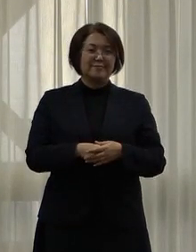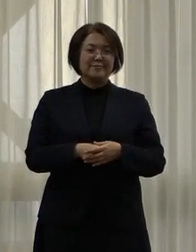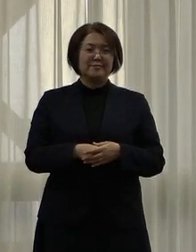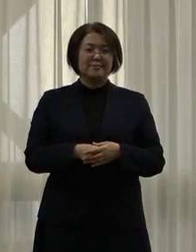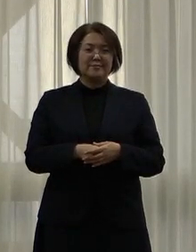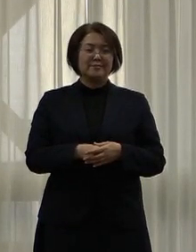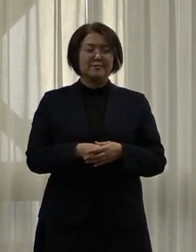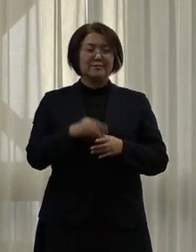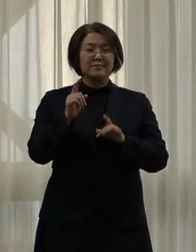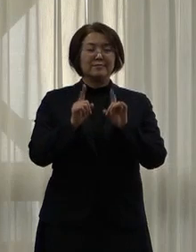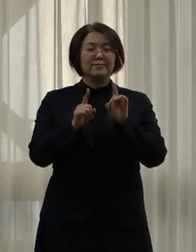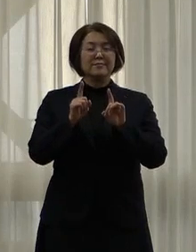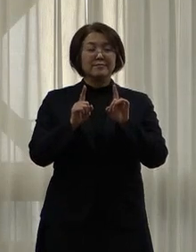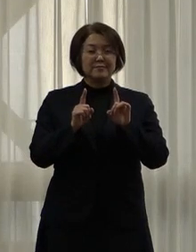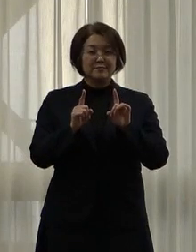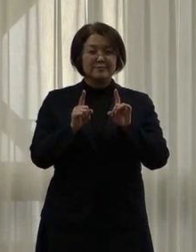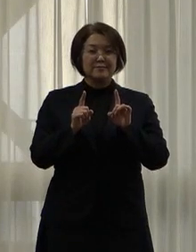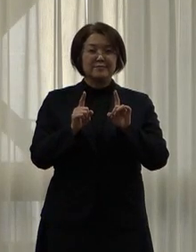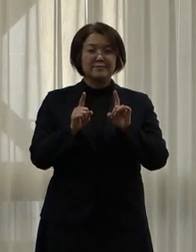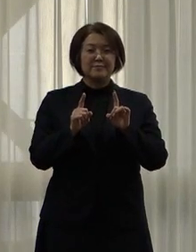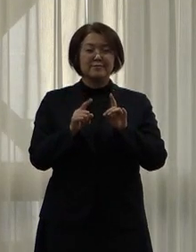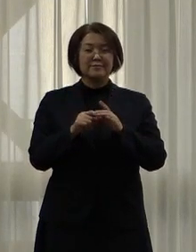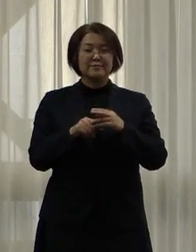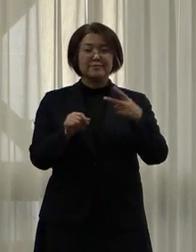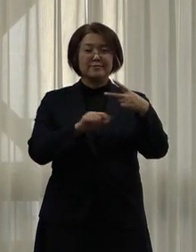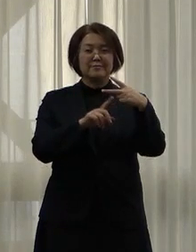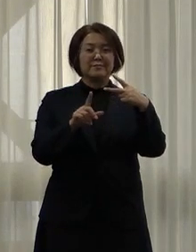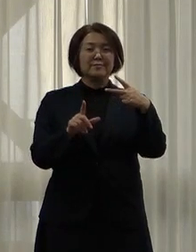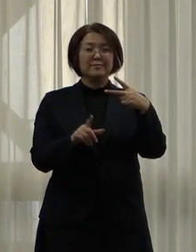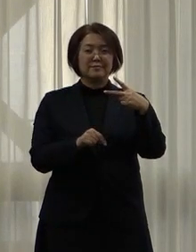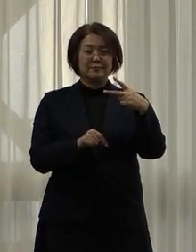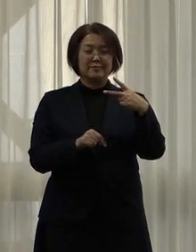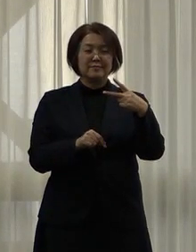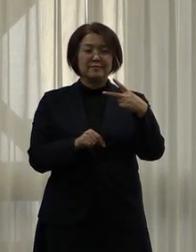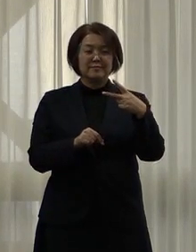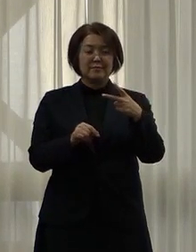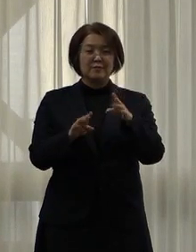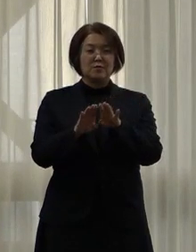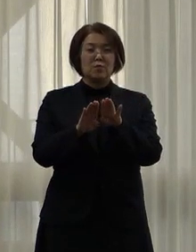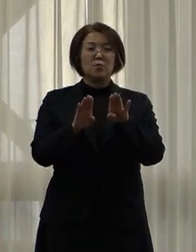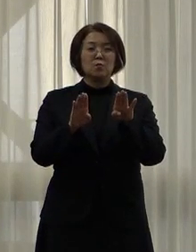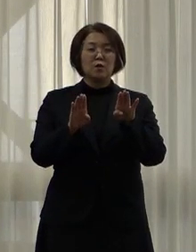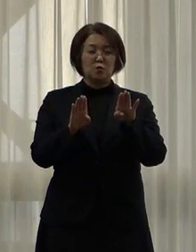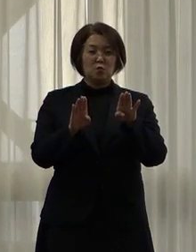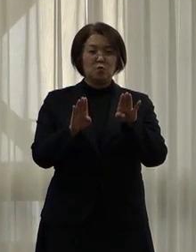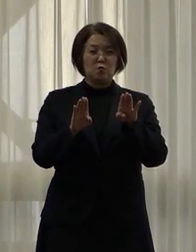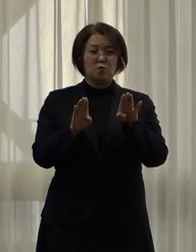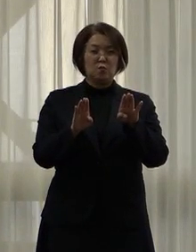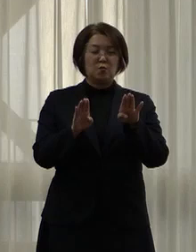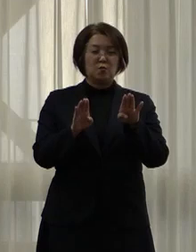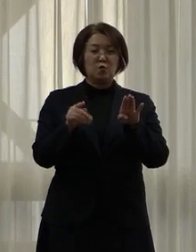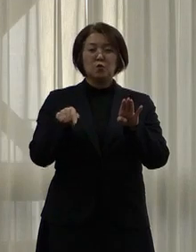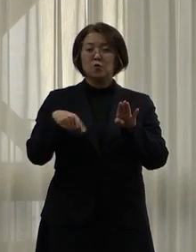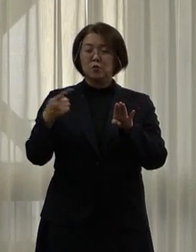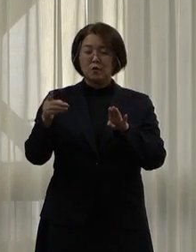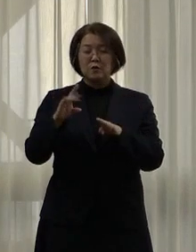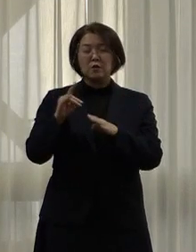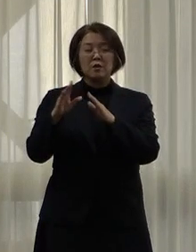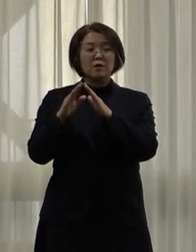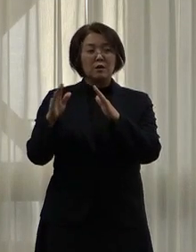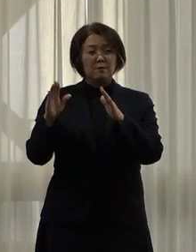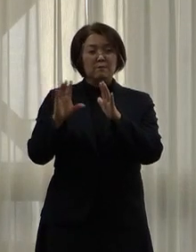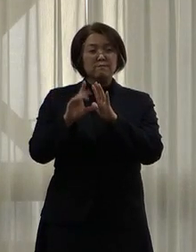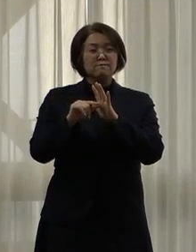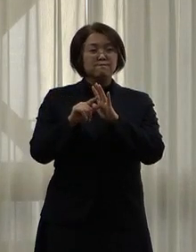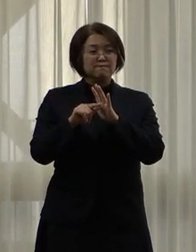。いずれにしましても2月に始まります、次の議会、